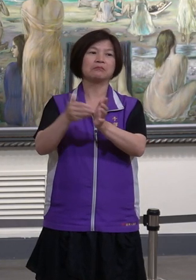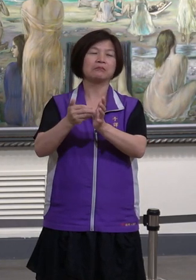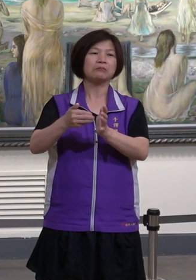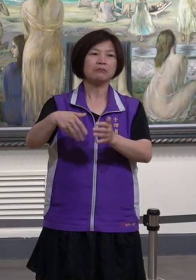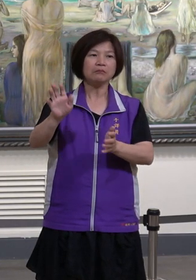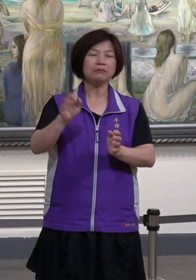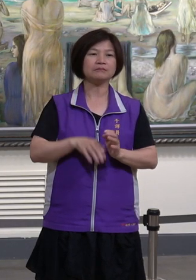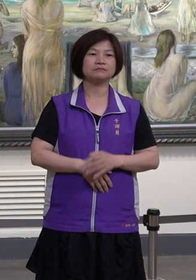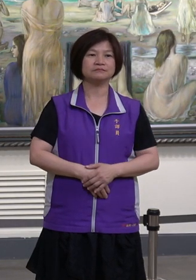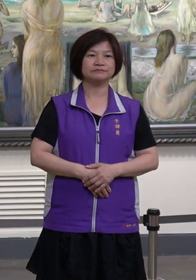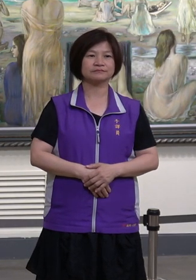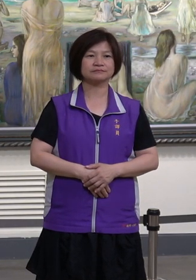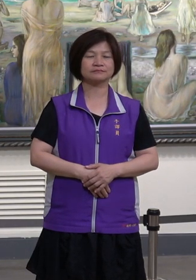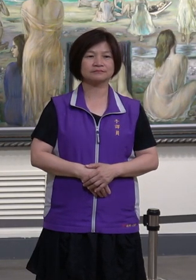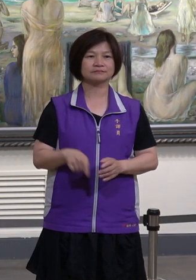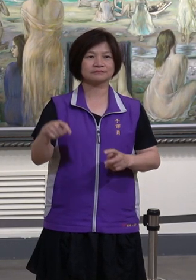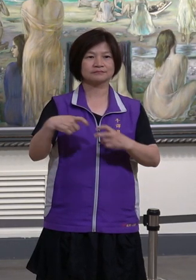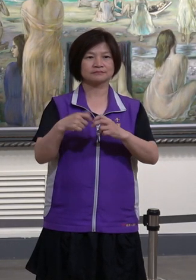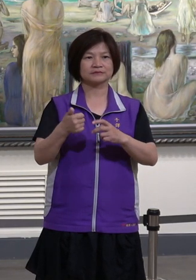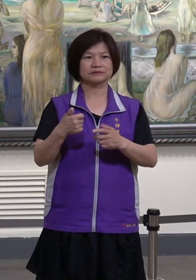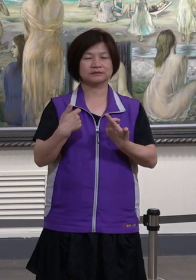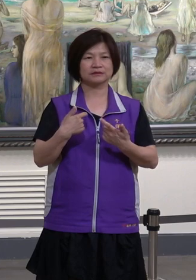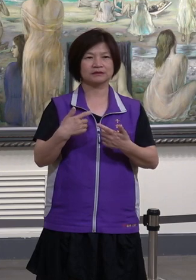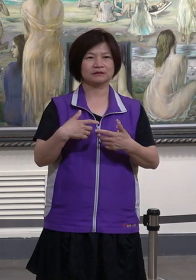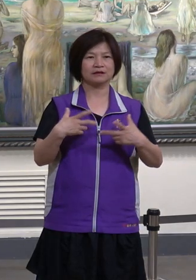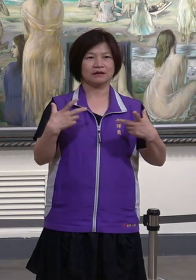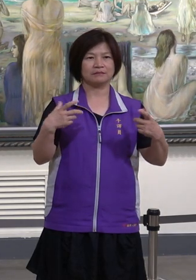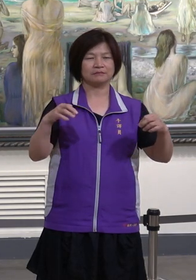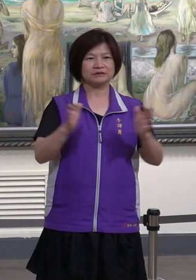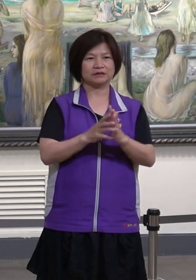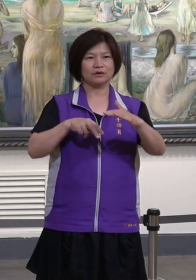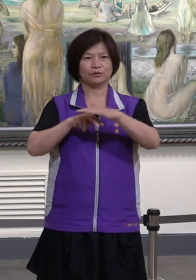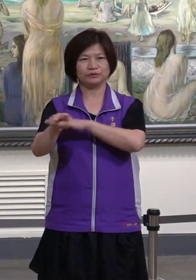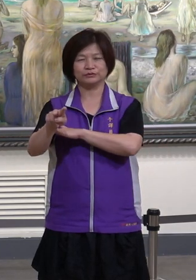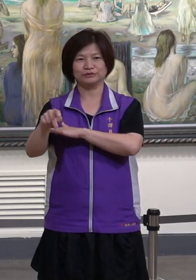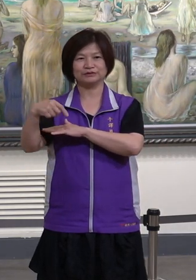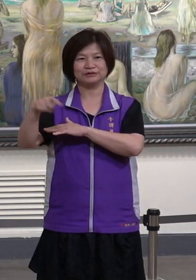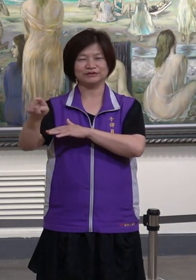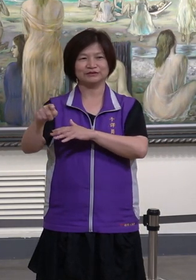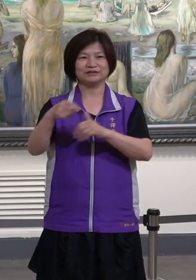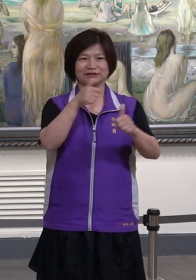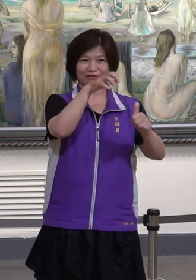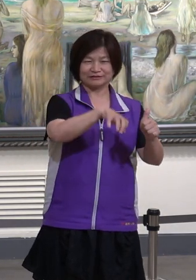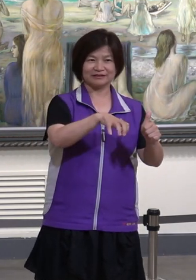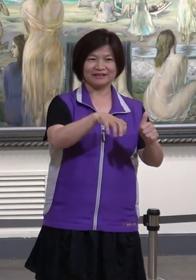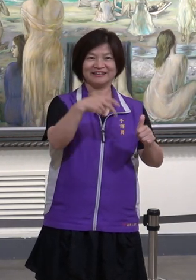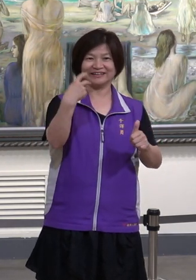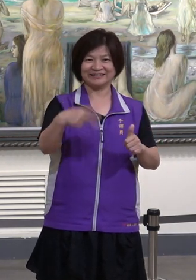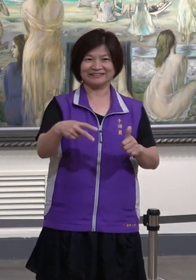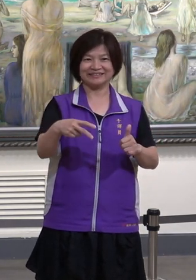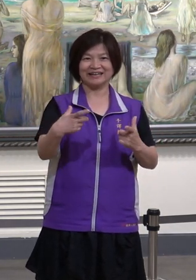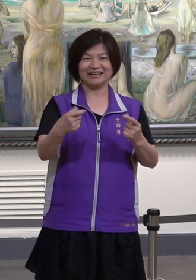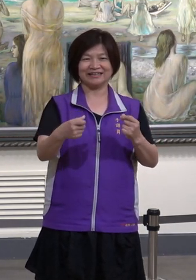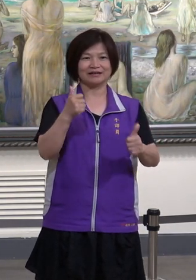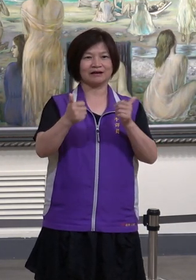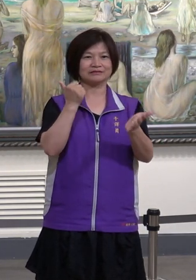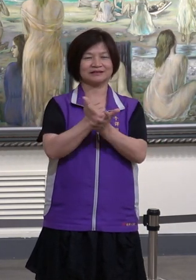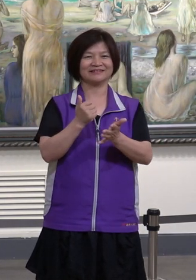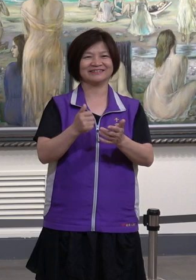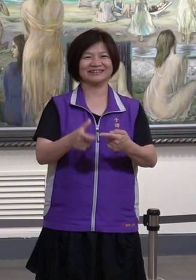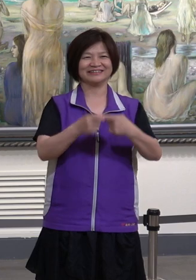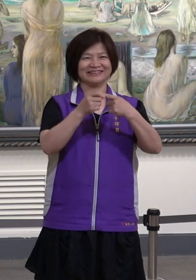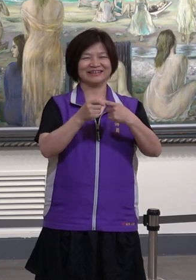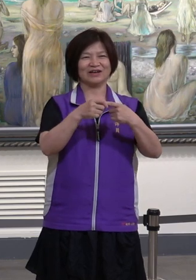那李元亨呢？当天跑回去，又跑回考场，结果呢，还是考上第一志